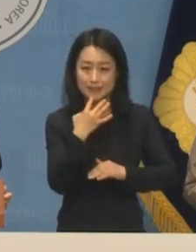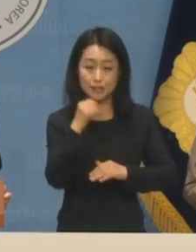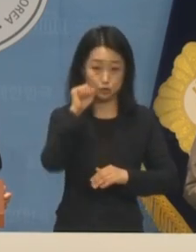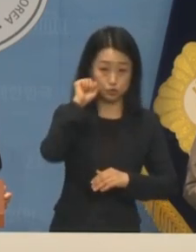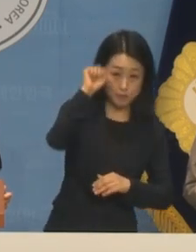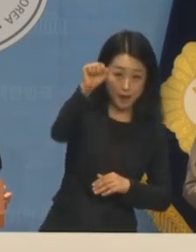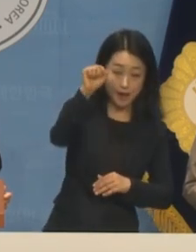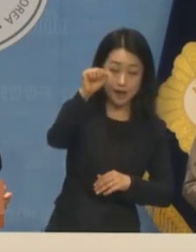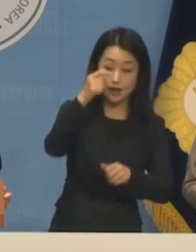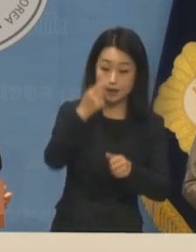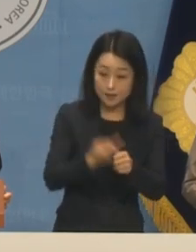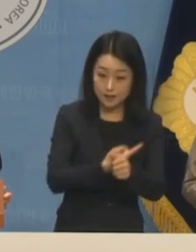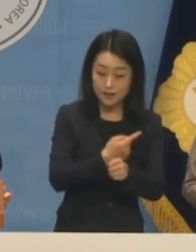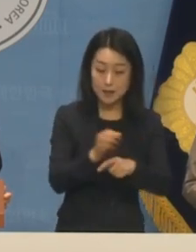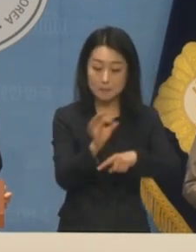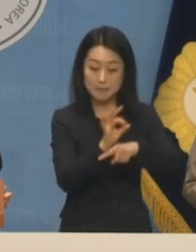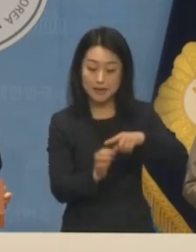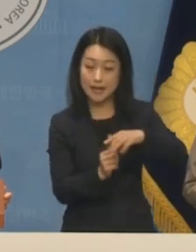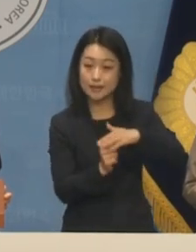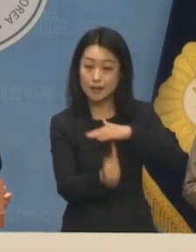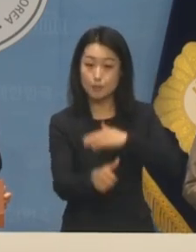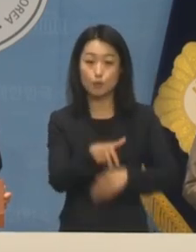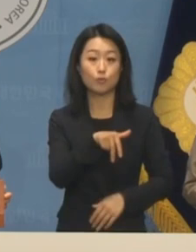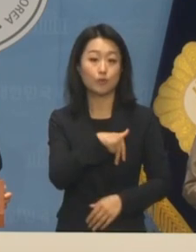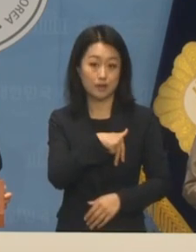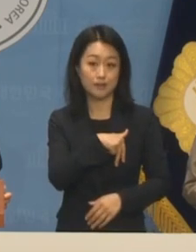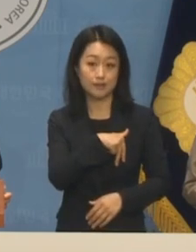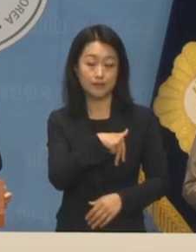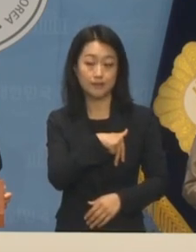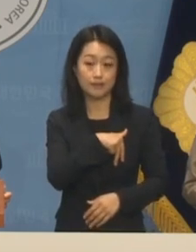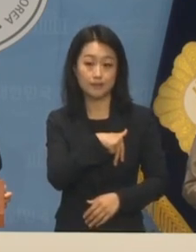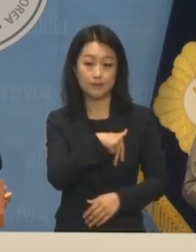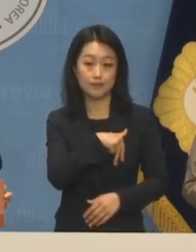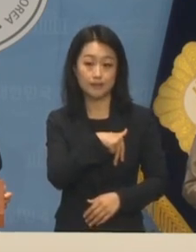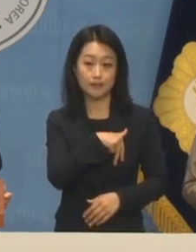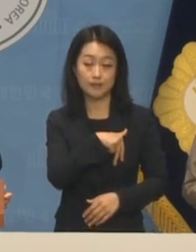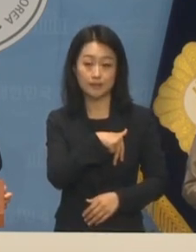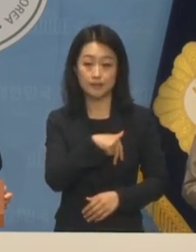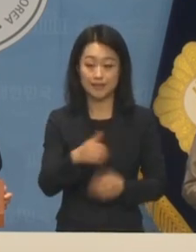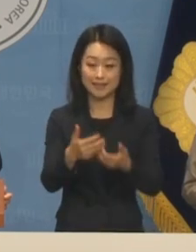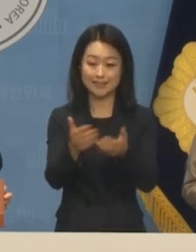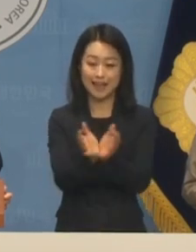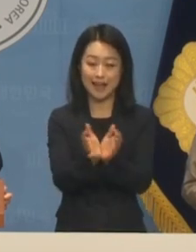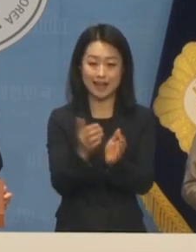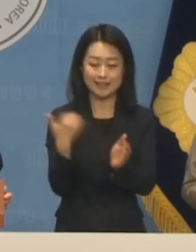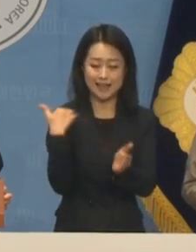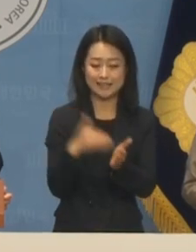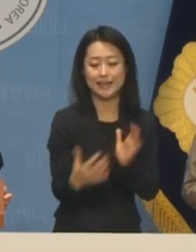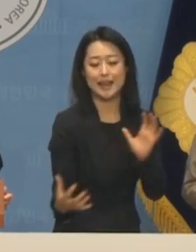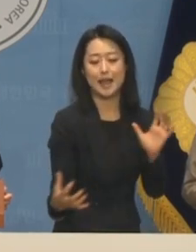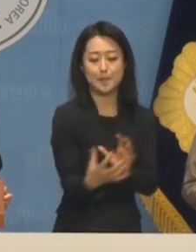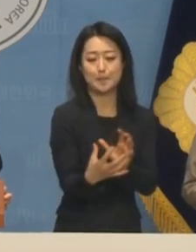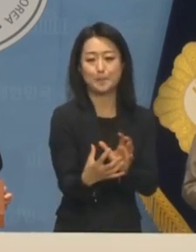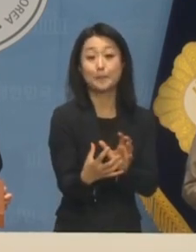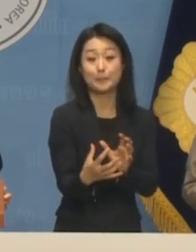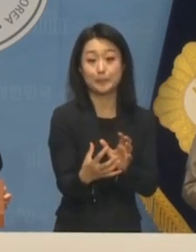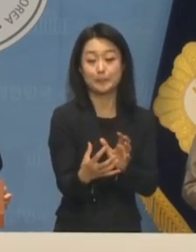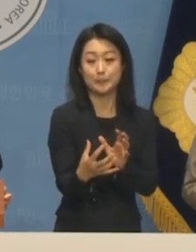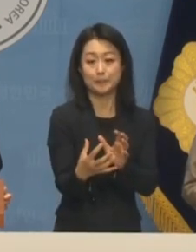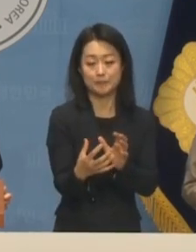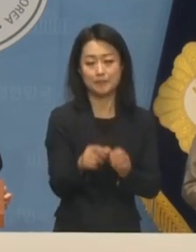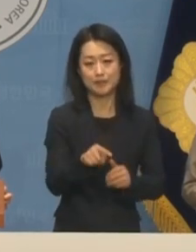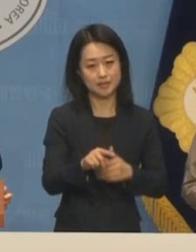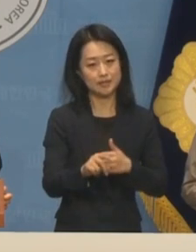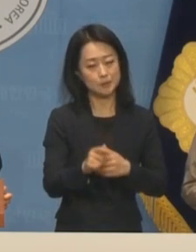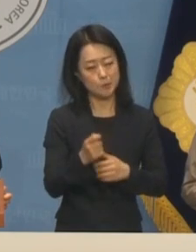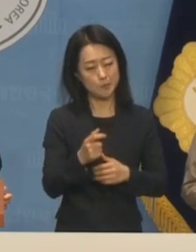그 비례대표 후보를 결국에는 그 원모 정당에 다시 합당을 시키는 방식의 그런 이제 편법을 사용을